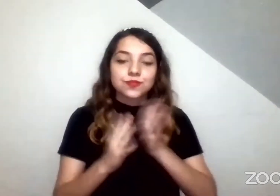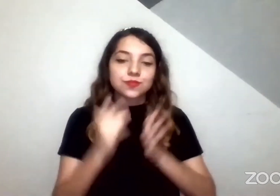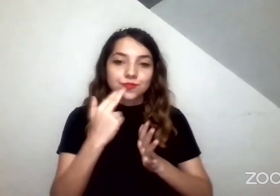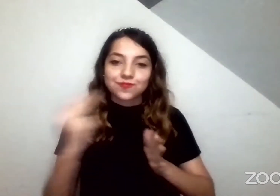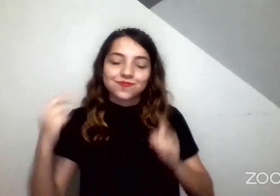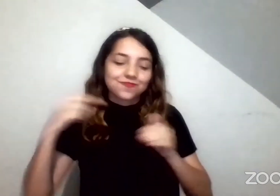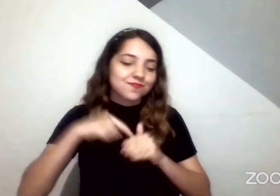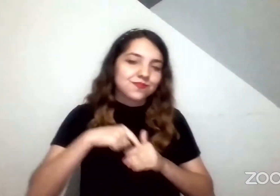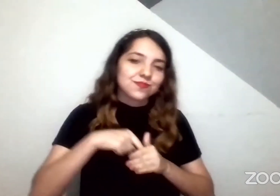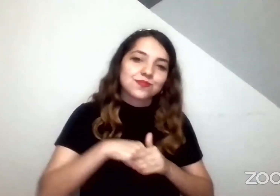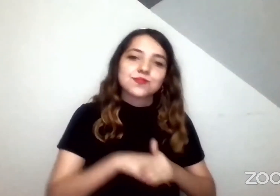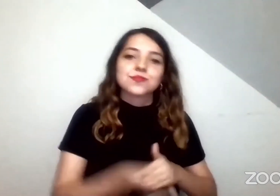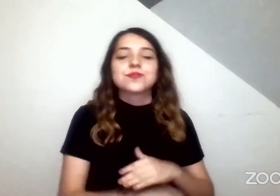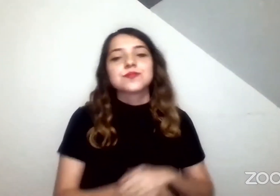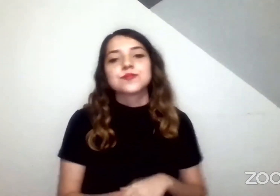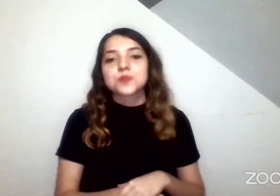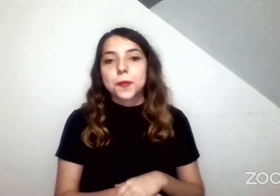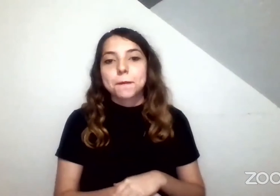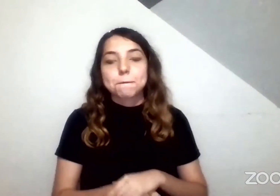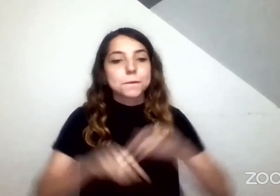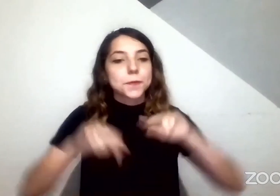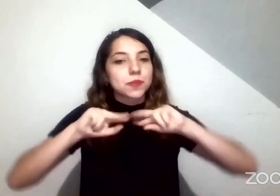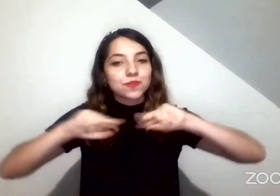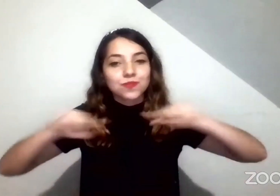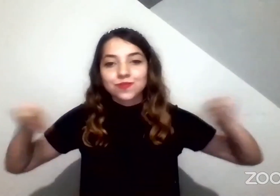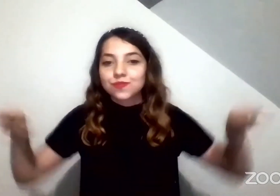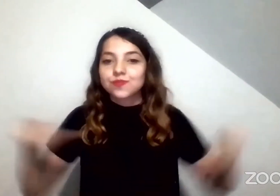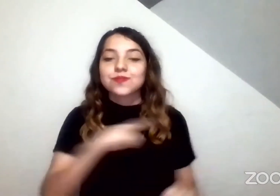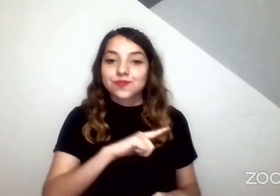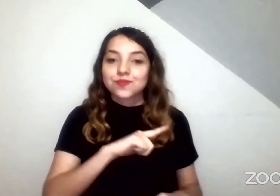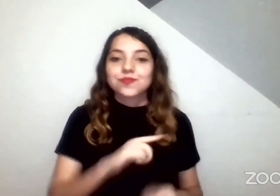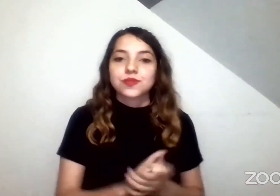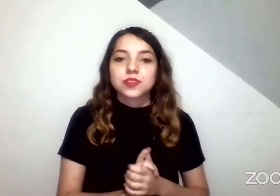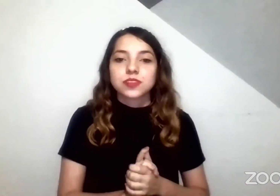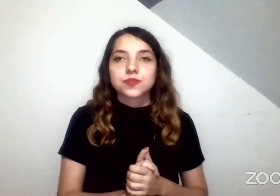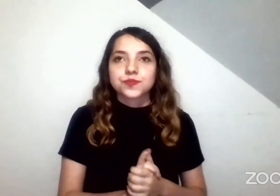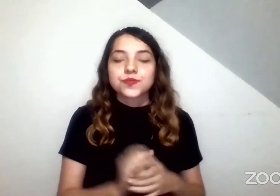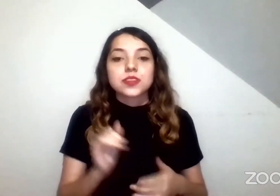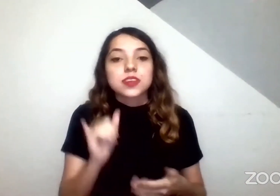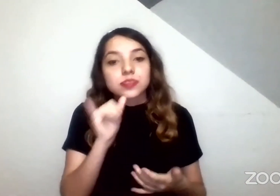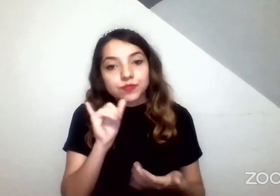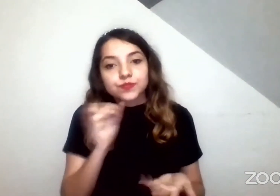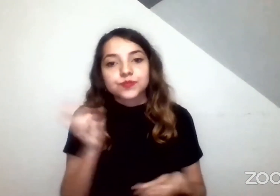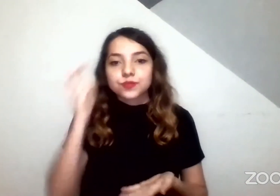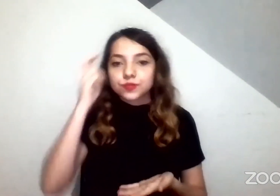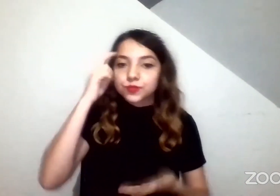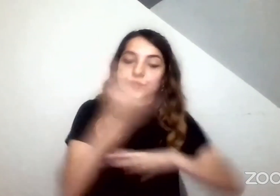Também, eu aprendi que a Libras é um idioma profundo. Tem várias coisas. Por